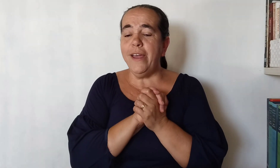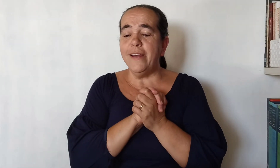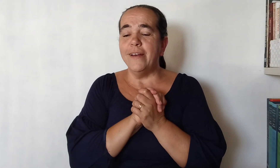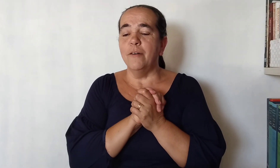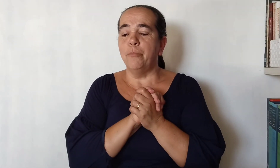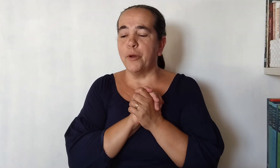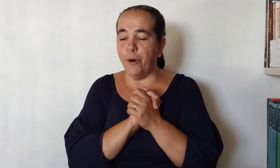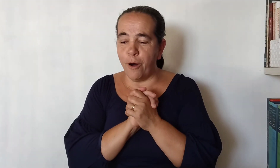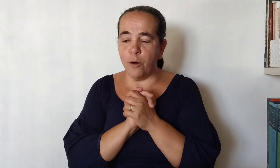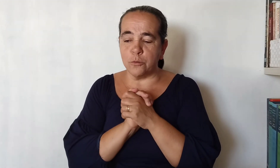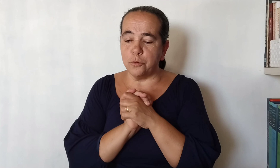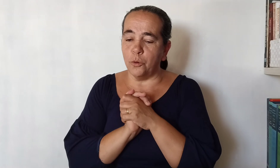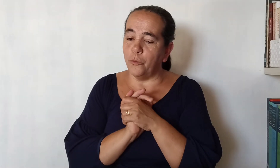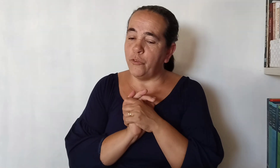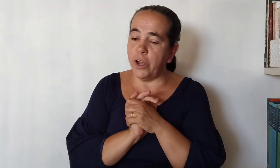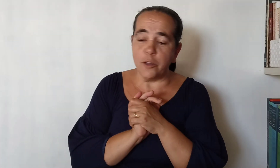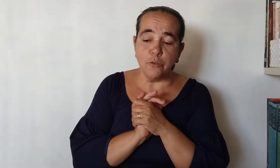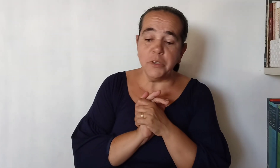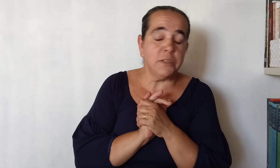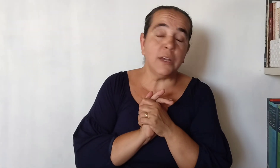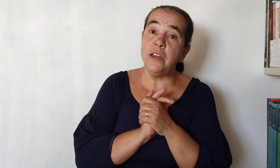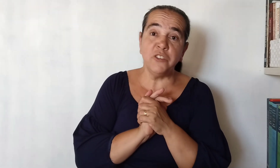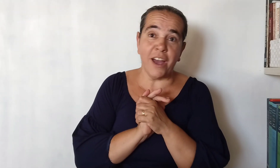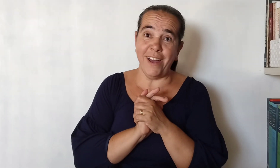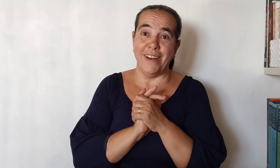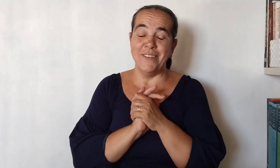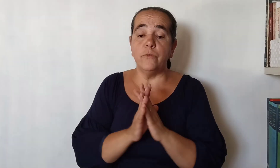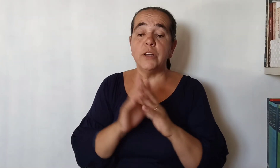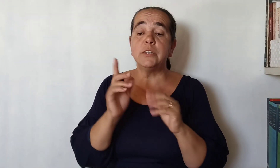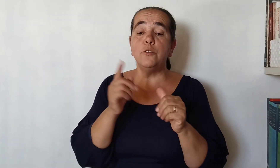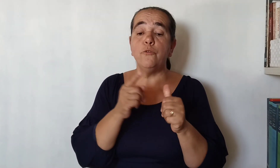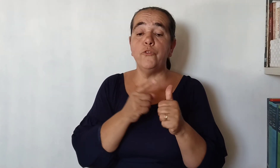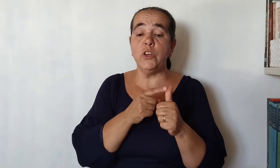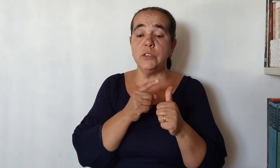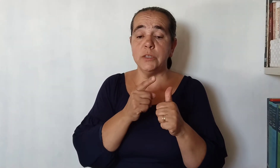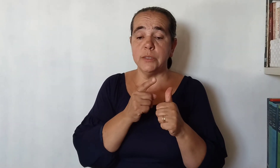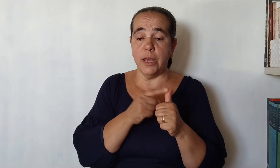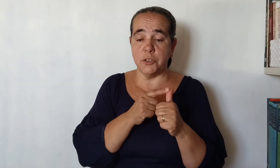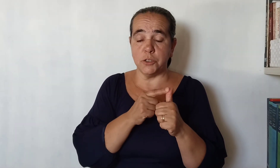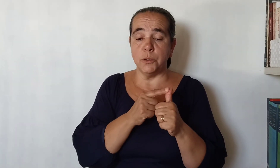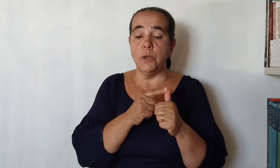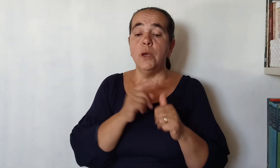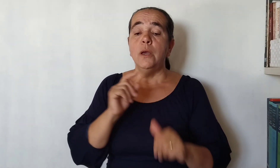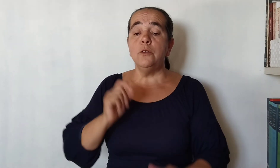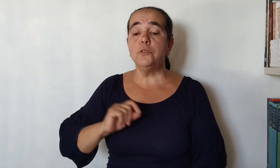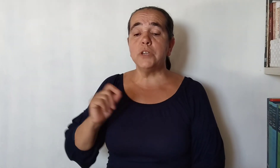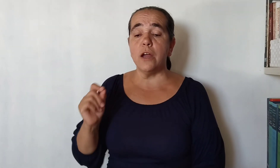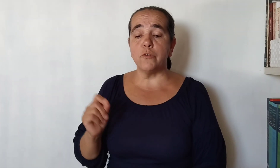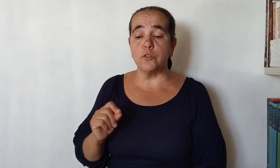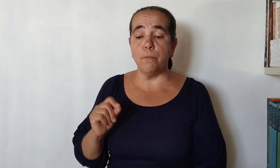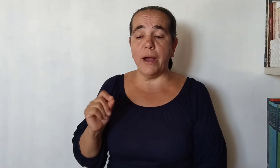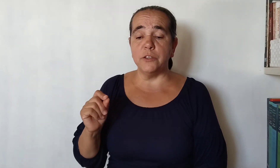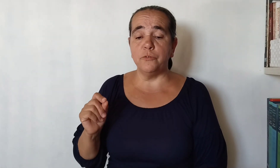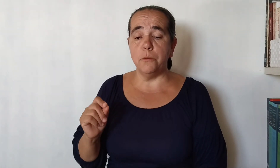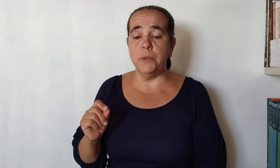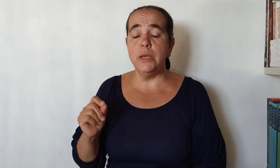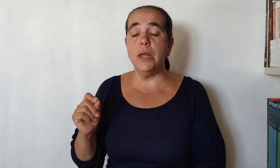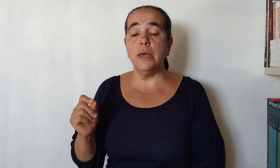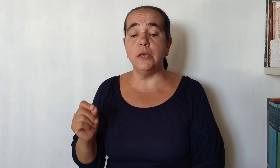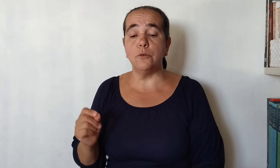Foi? Pronto. Verso 26 já. Versinho 27. E os servos do pai de família, indo